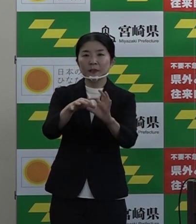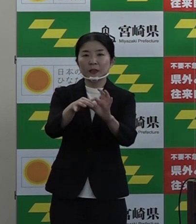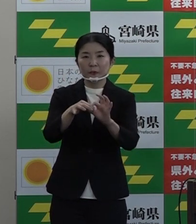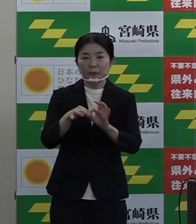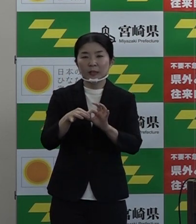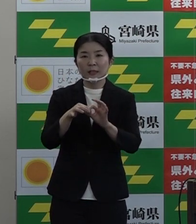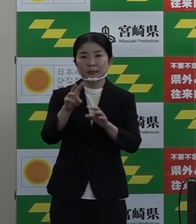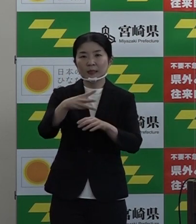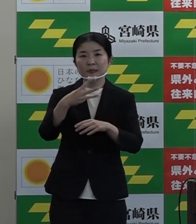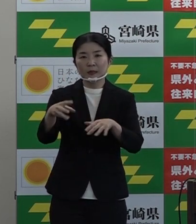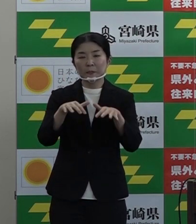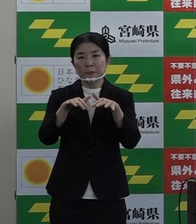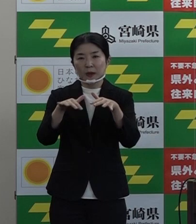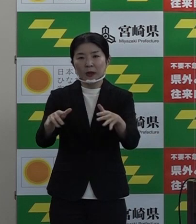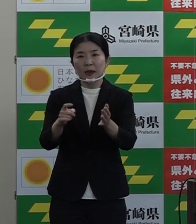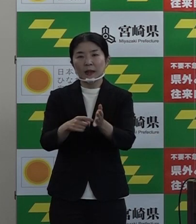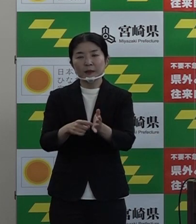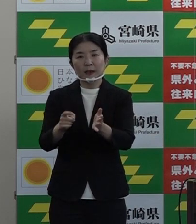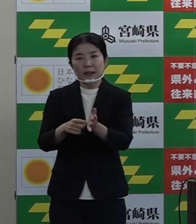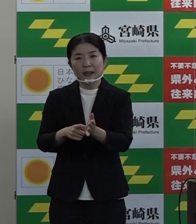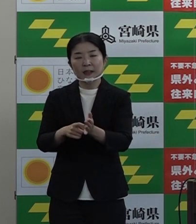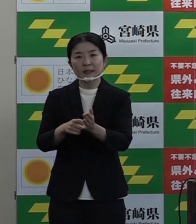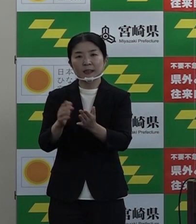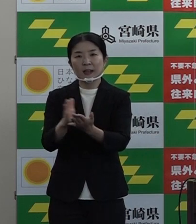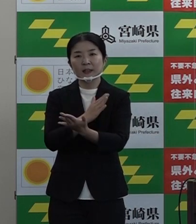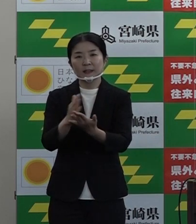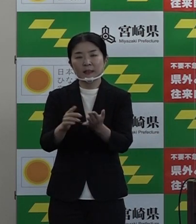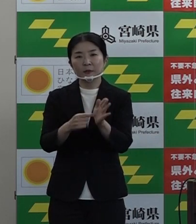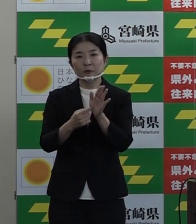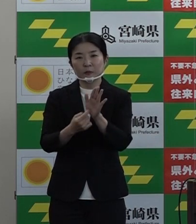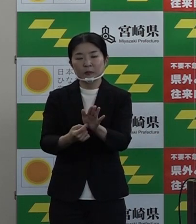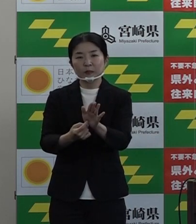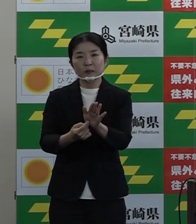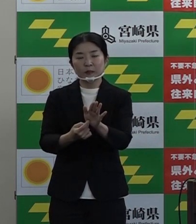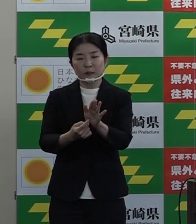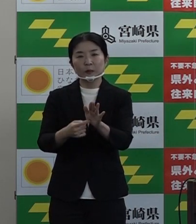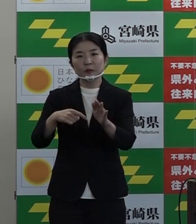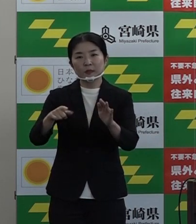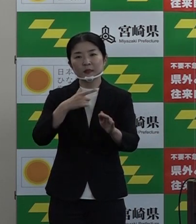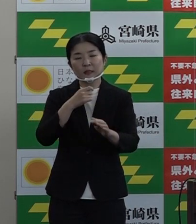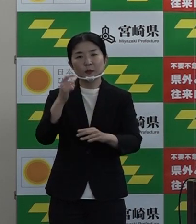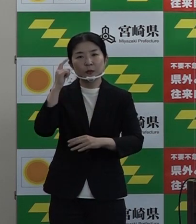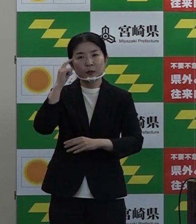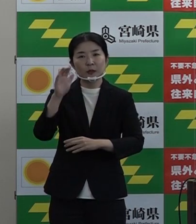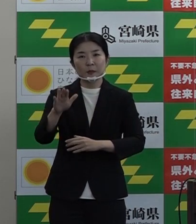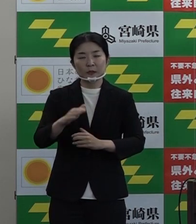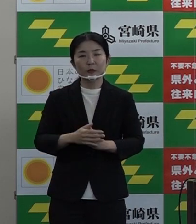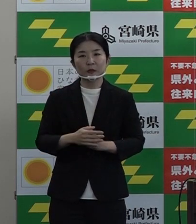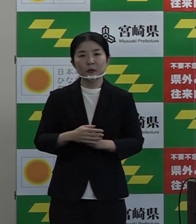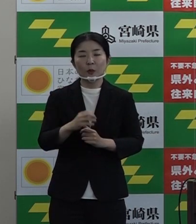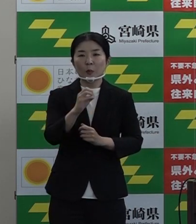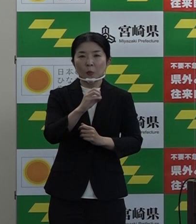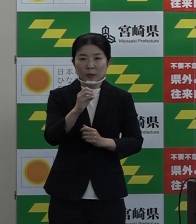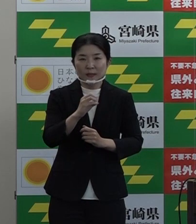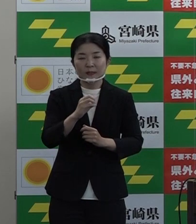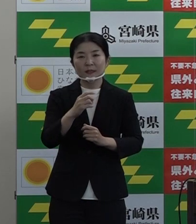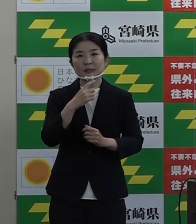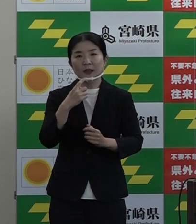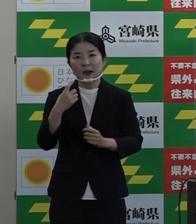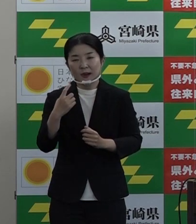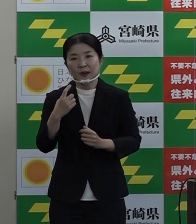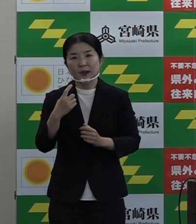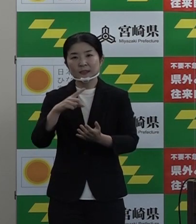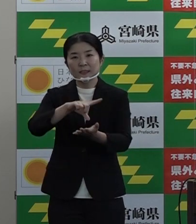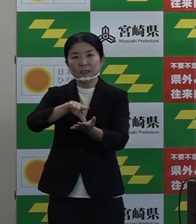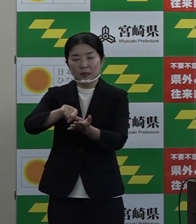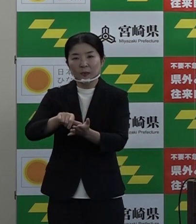そ第3波より今早め早めの判断をしているということは申し上げたいと考えております。オレンジ圏域、赤圏域の指定はこ